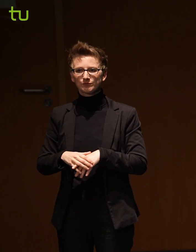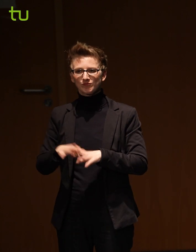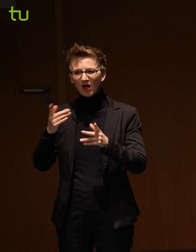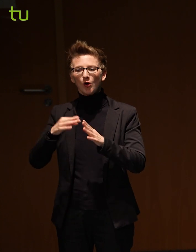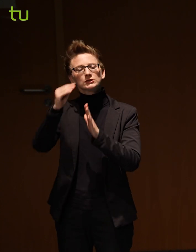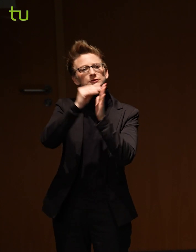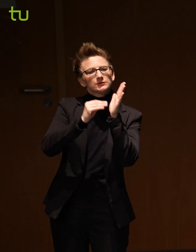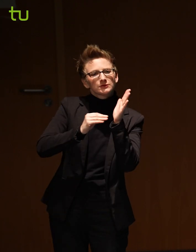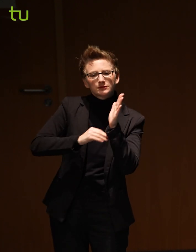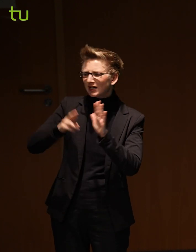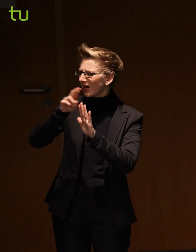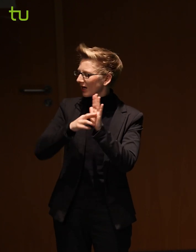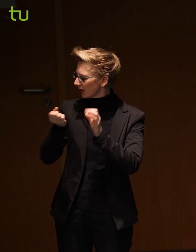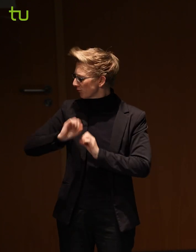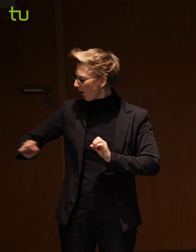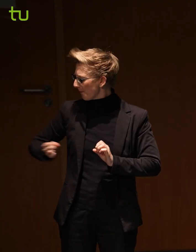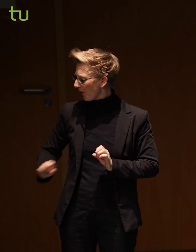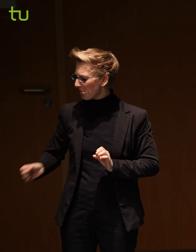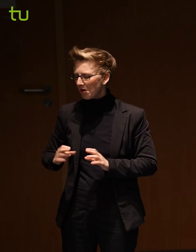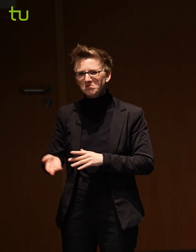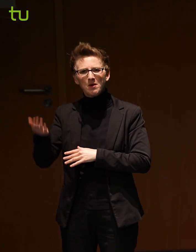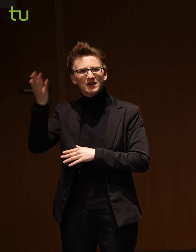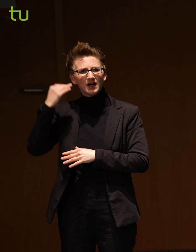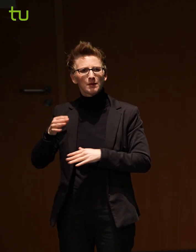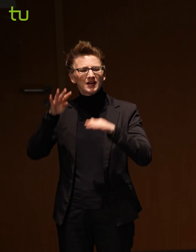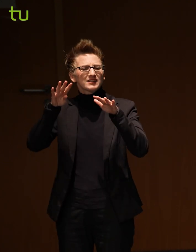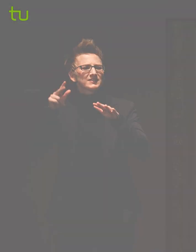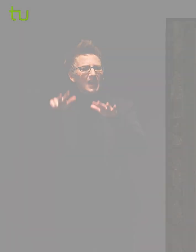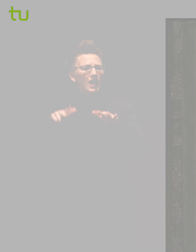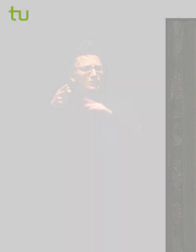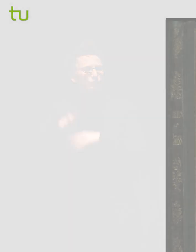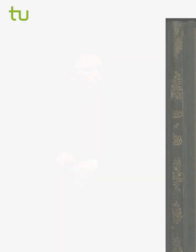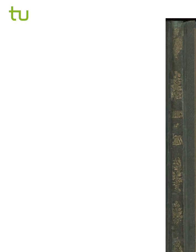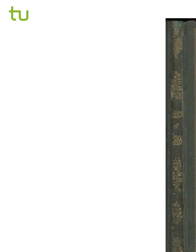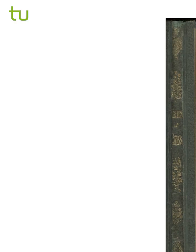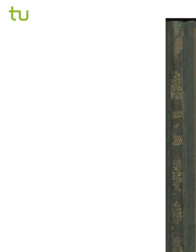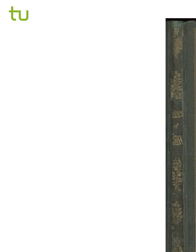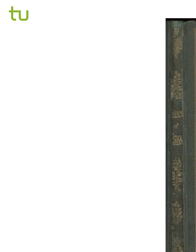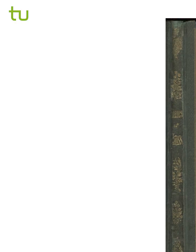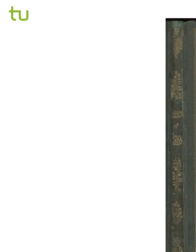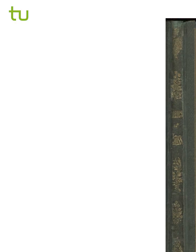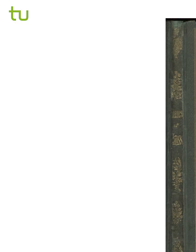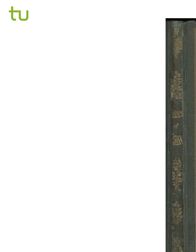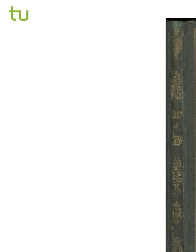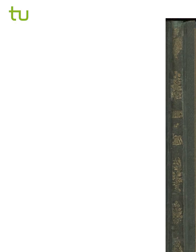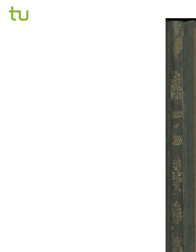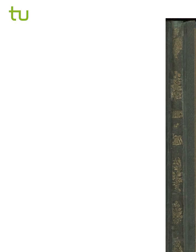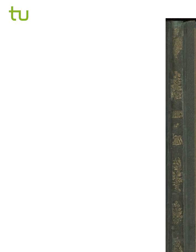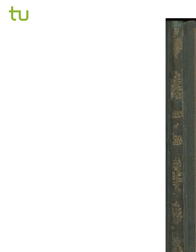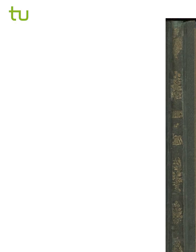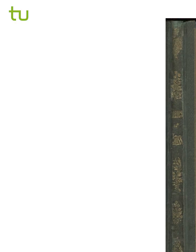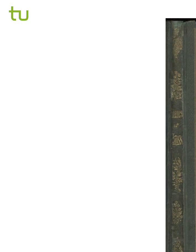Jahr 1855 geschah, war neu in der Weltliteratur. Die Leaves of Grass sahen schon von